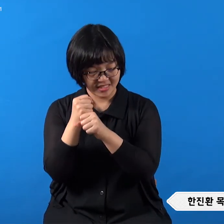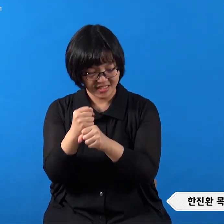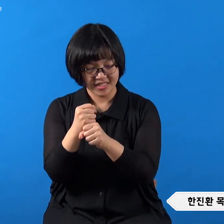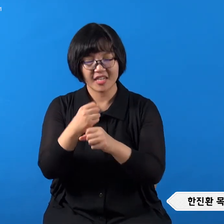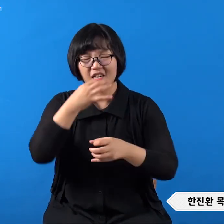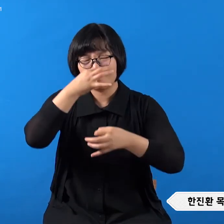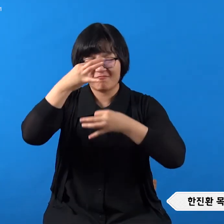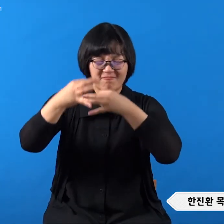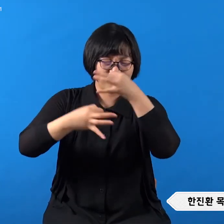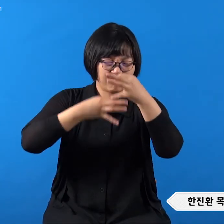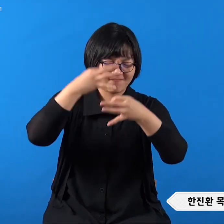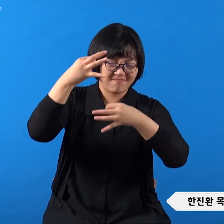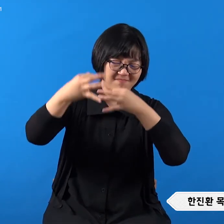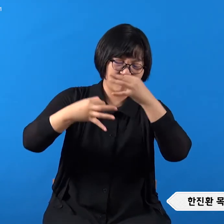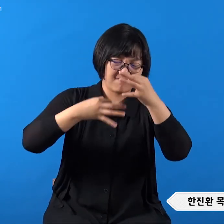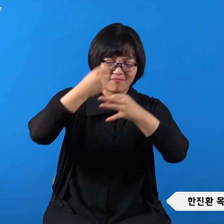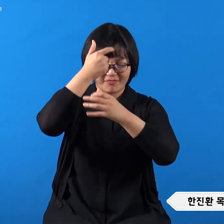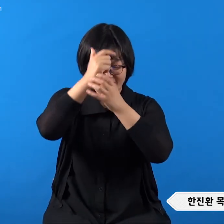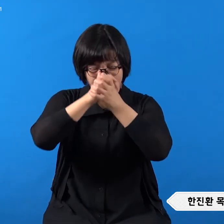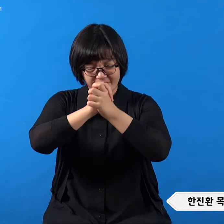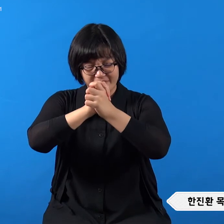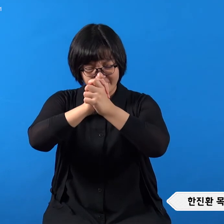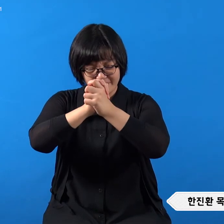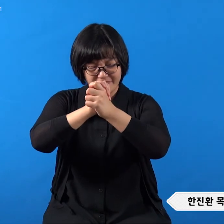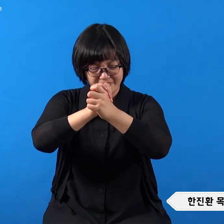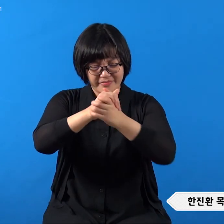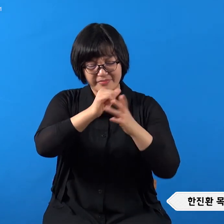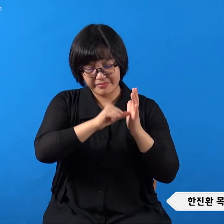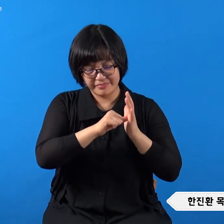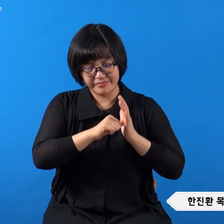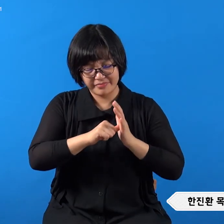붙들고 부르짖으면서 기도하면서 나아갔습니다.